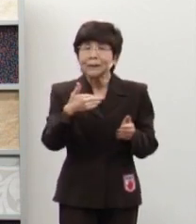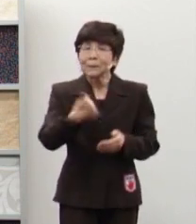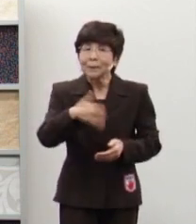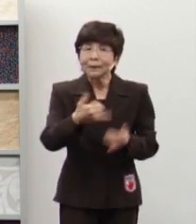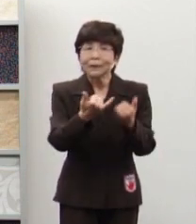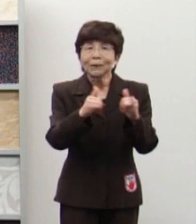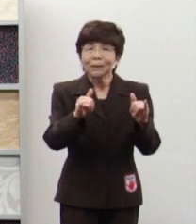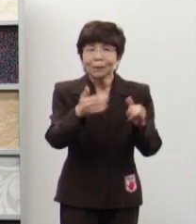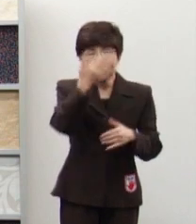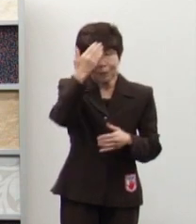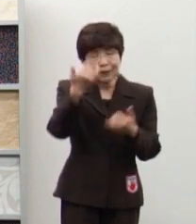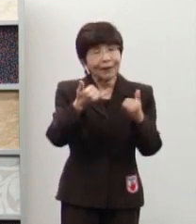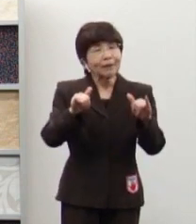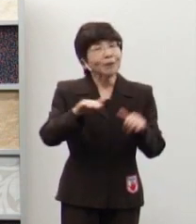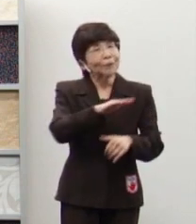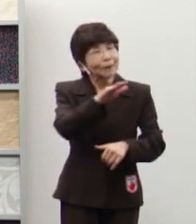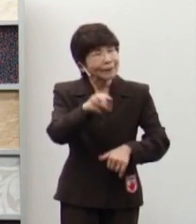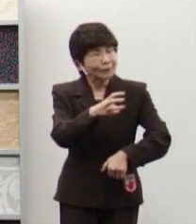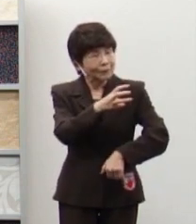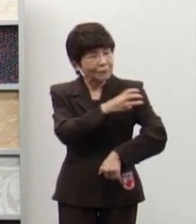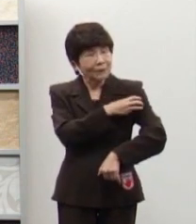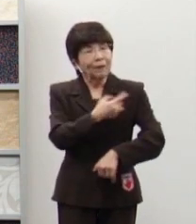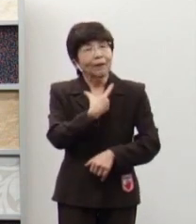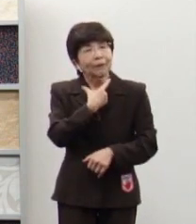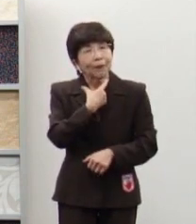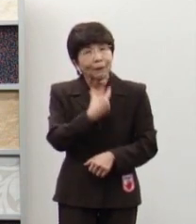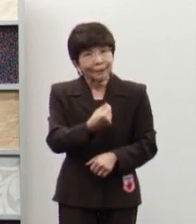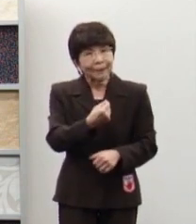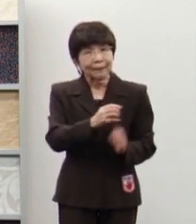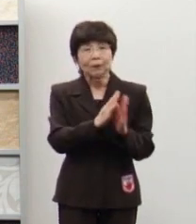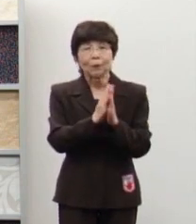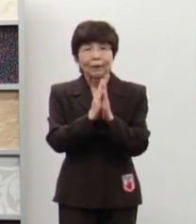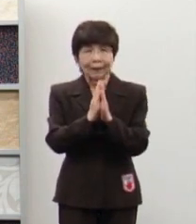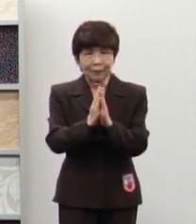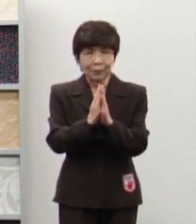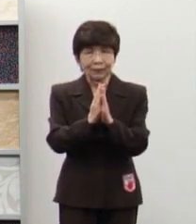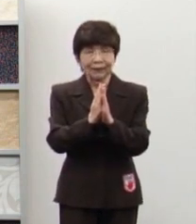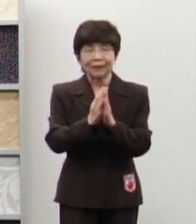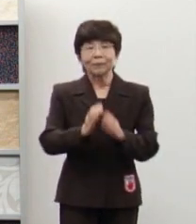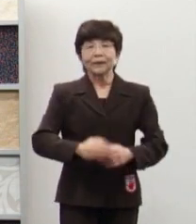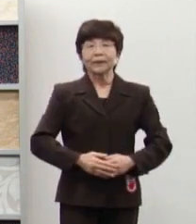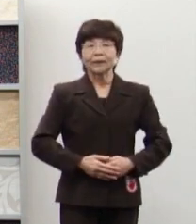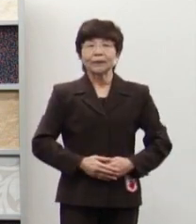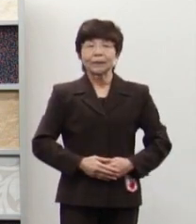多く皆さんに接種をしていただきたくお願いを申し上げます。